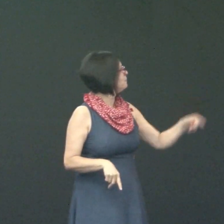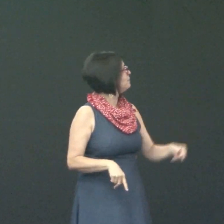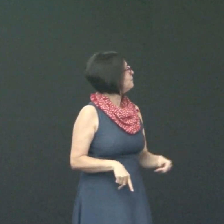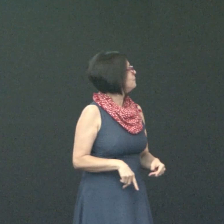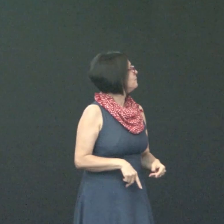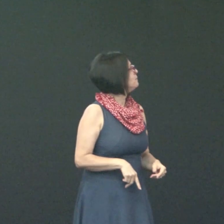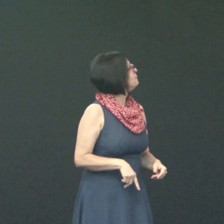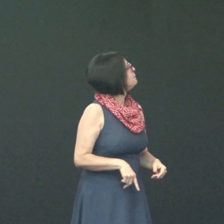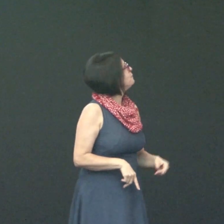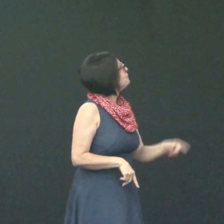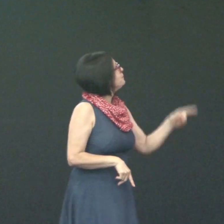surda.